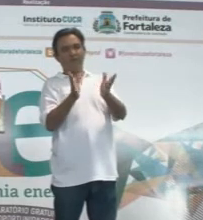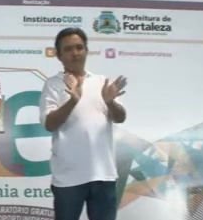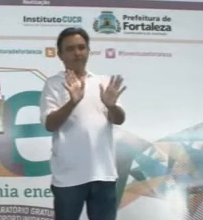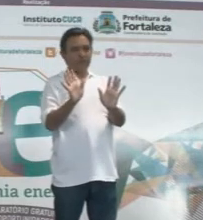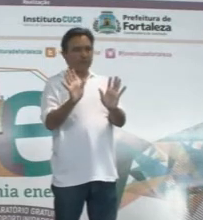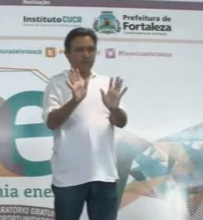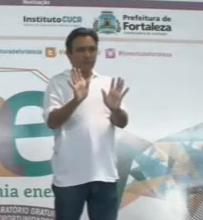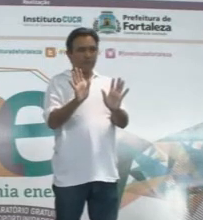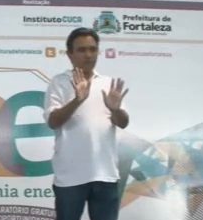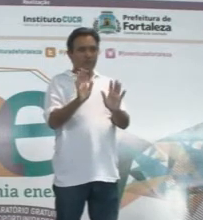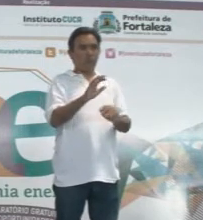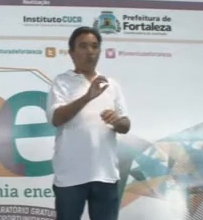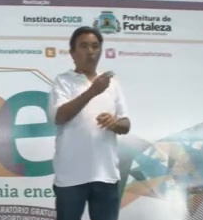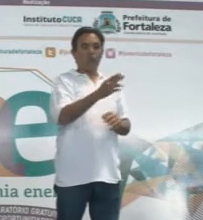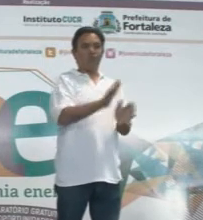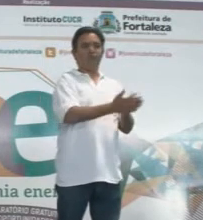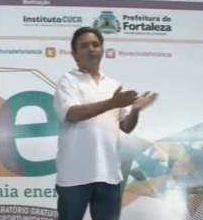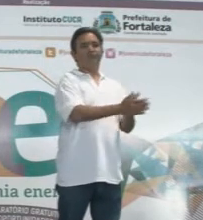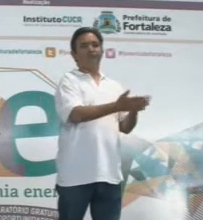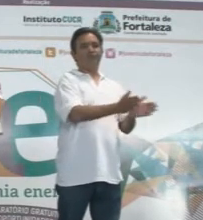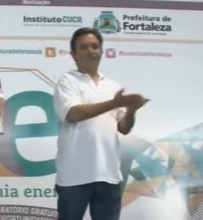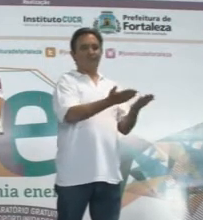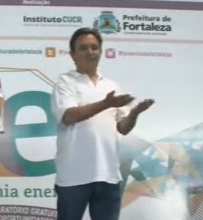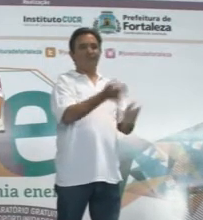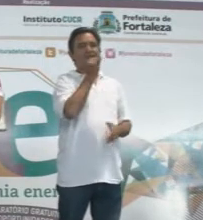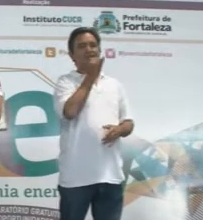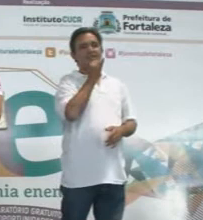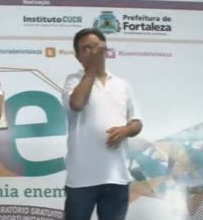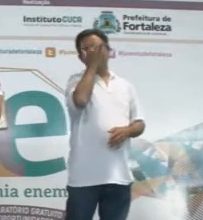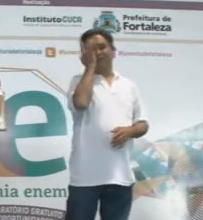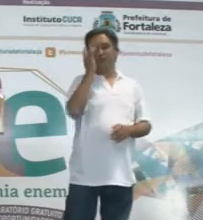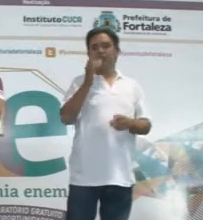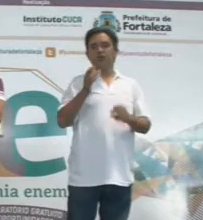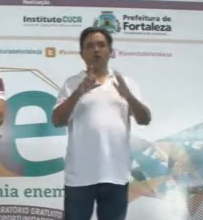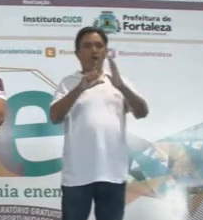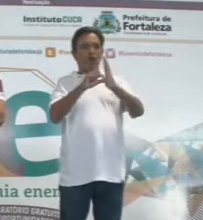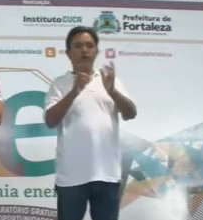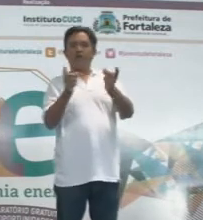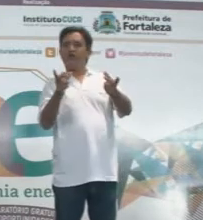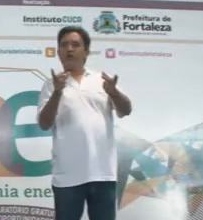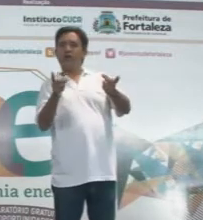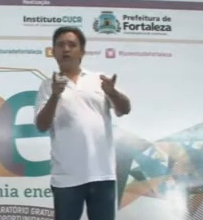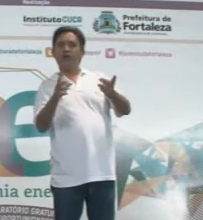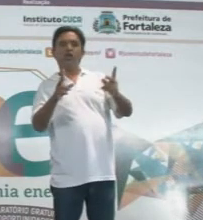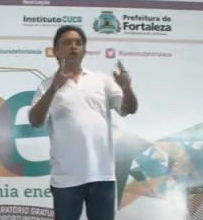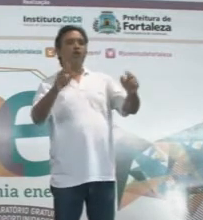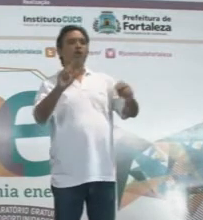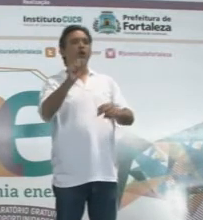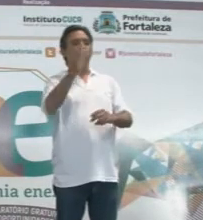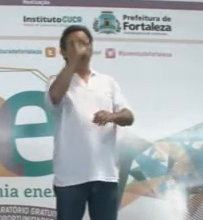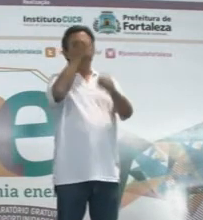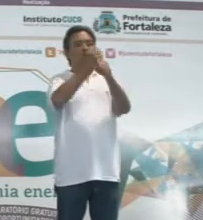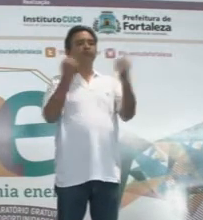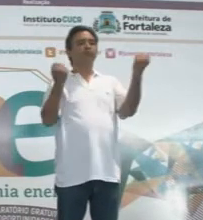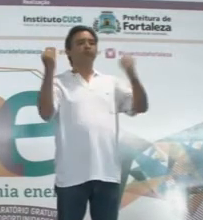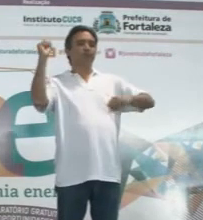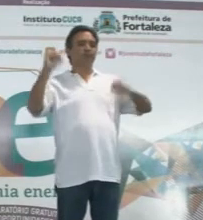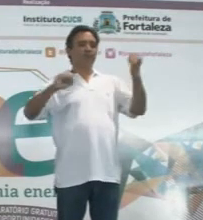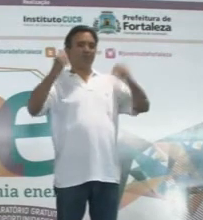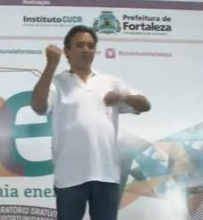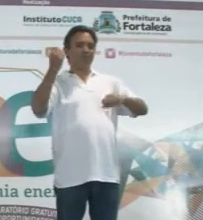igual a burguesia pobre. Então, o comerciante era tratado na lei igual ao dono de indústria. E tinha